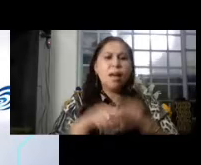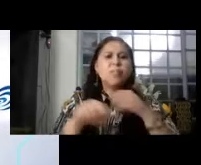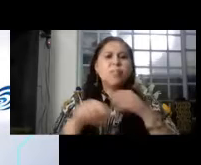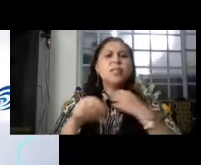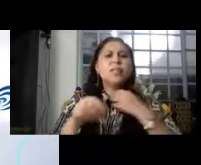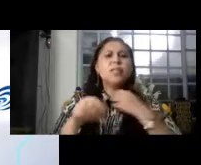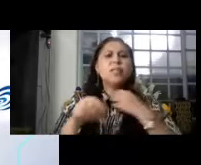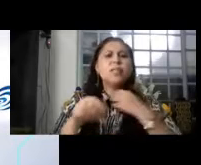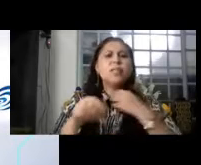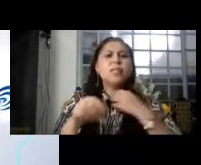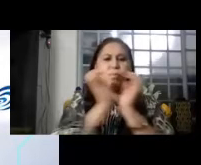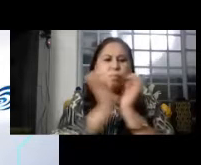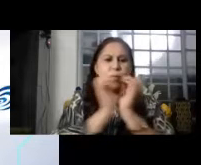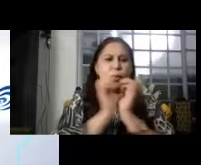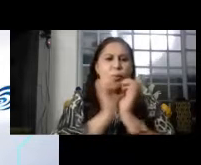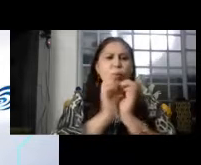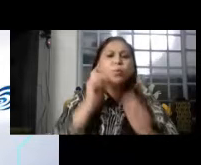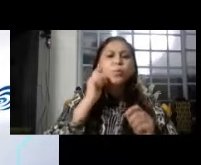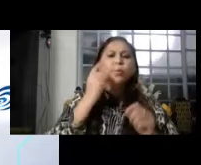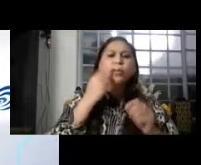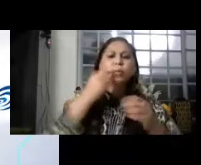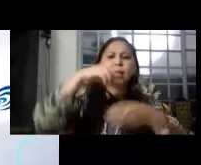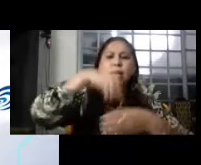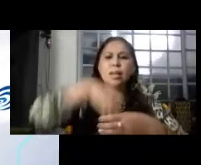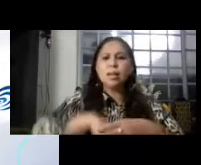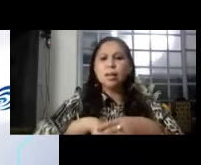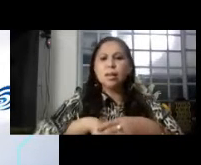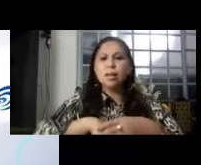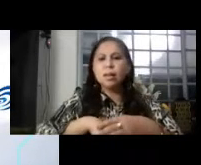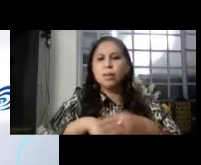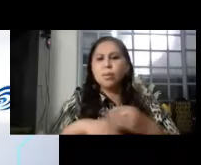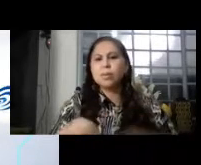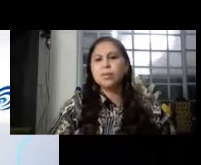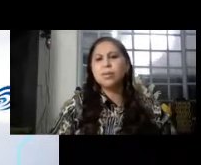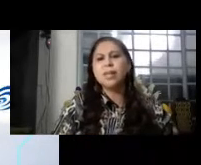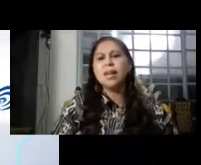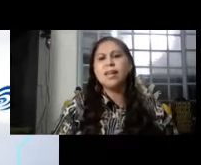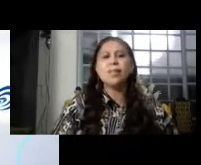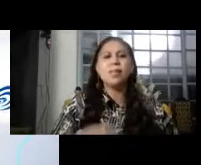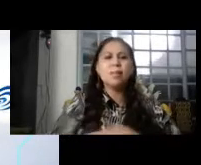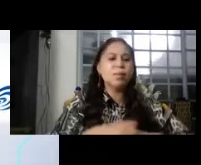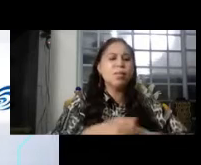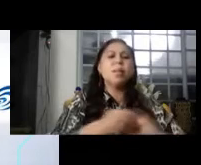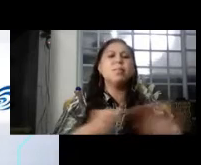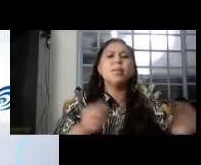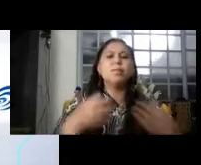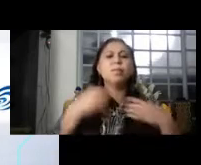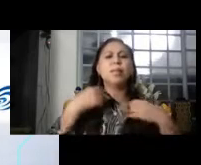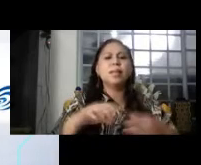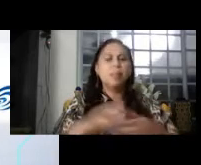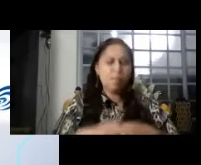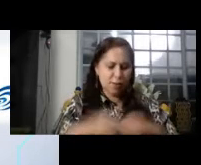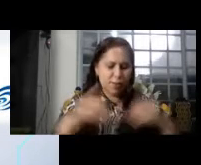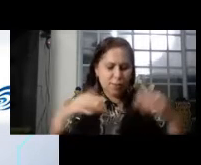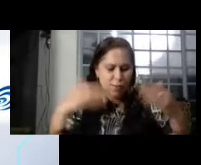A gente pode até organizar um grupo com surdos, né? Incluir surdos. Eita, estou recebendo uma chamada, mas eu não vou poder